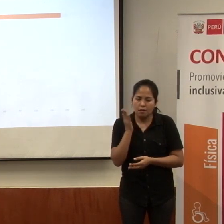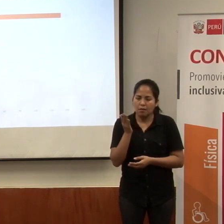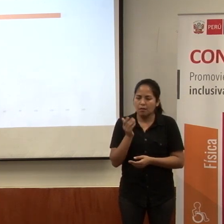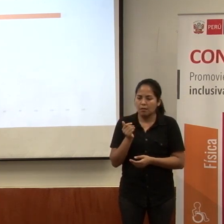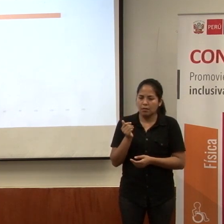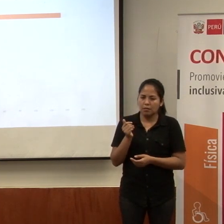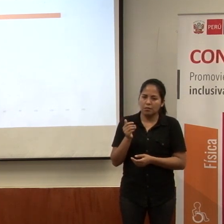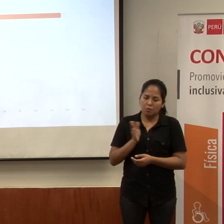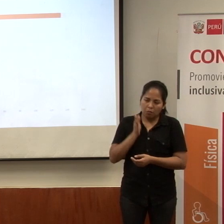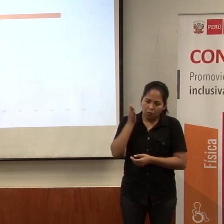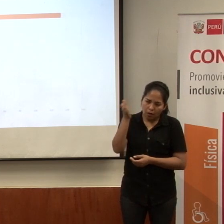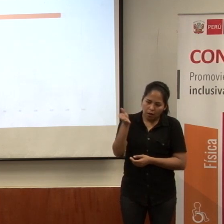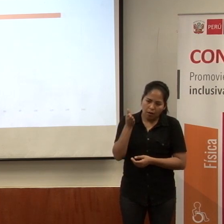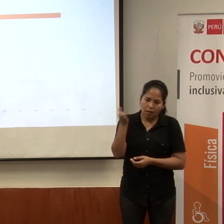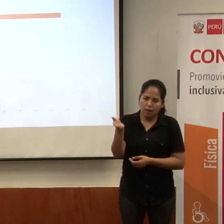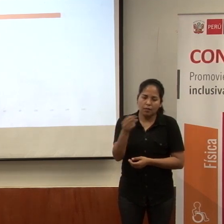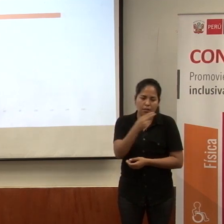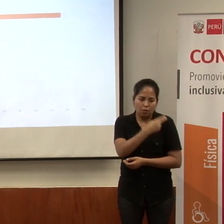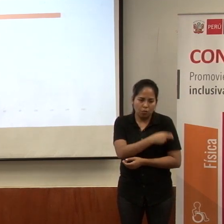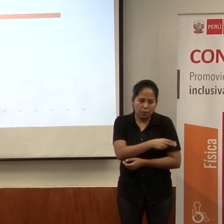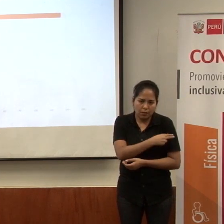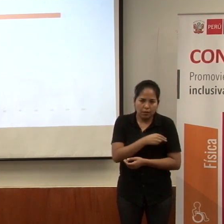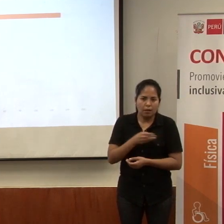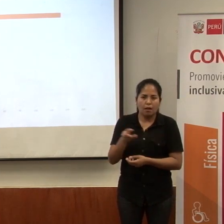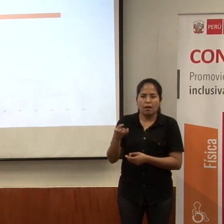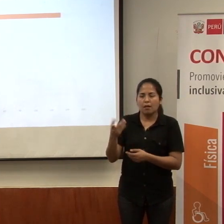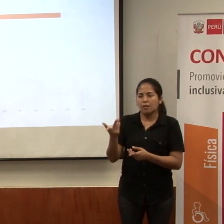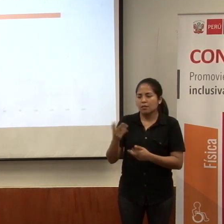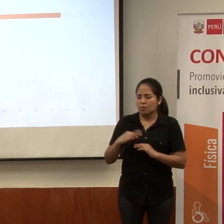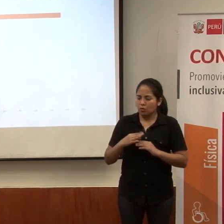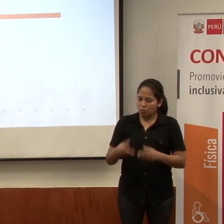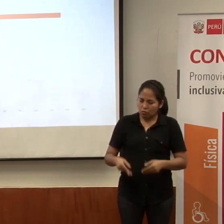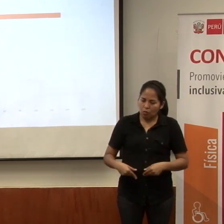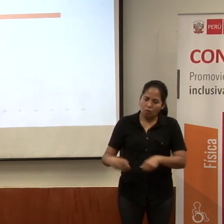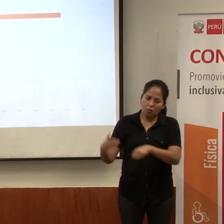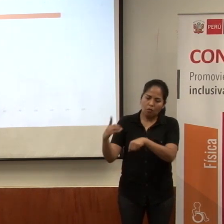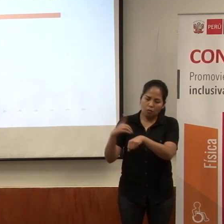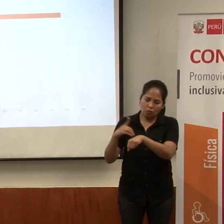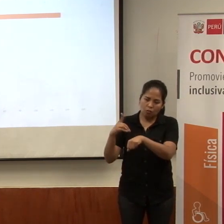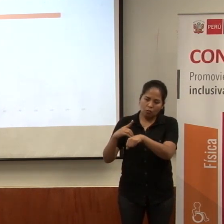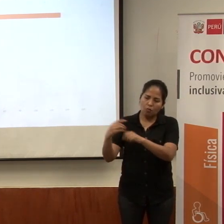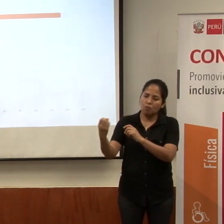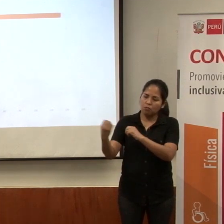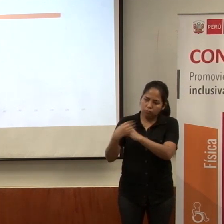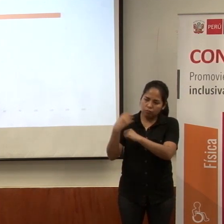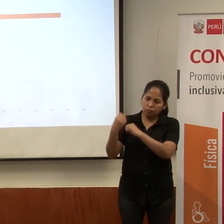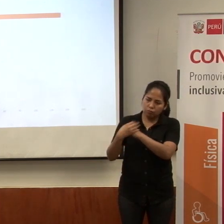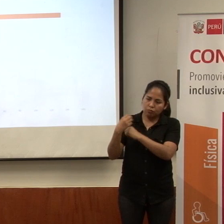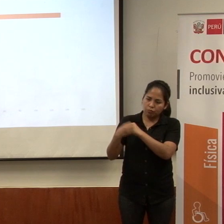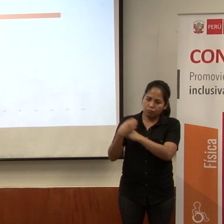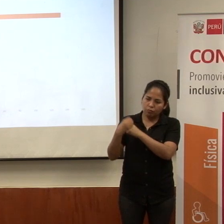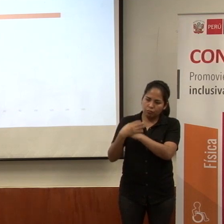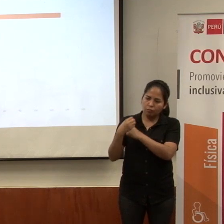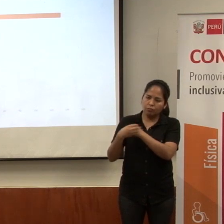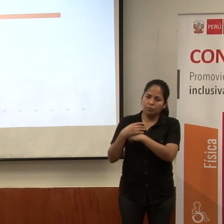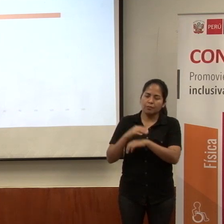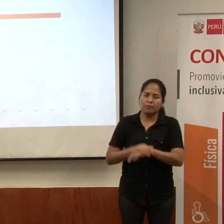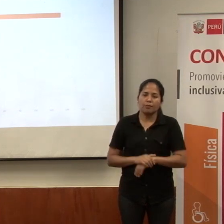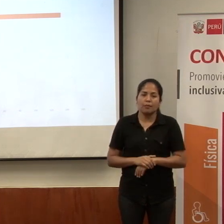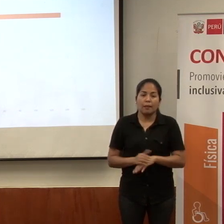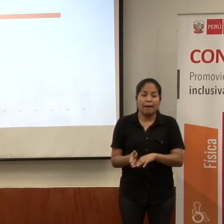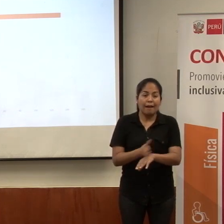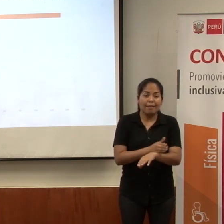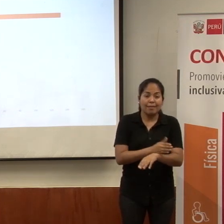vayan a atenderse el parto. Hace 20 años, solamente 30 años, el 60% de las madres atendían su parto en servicios de